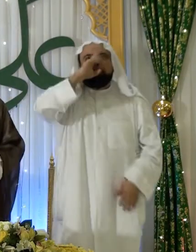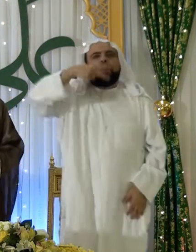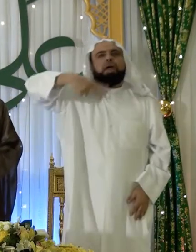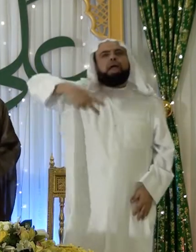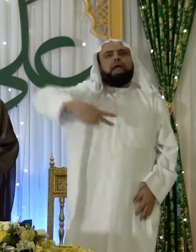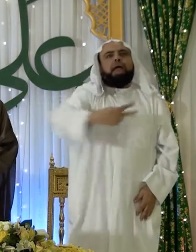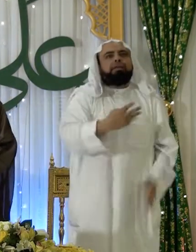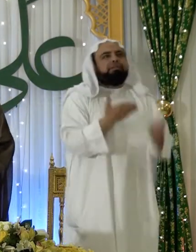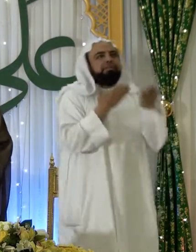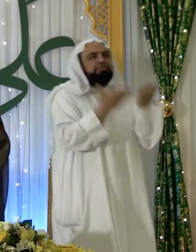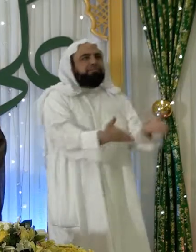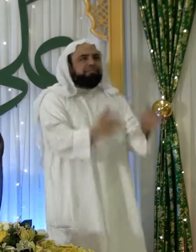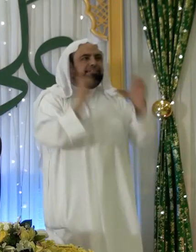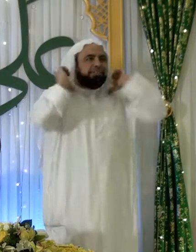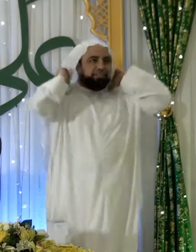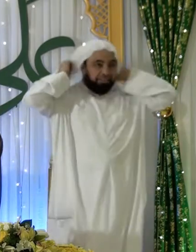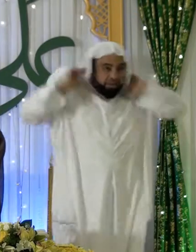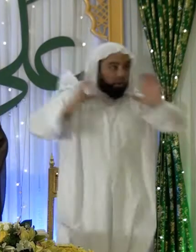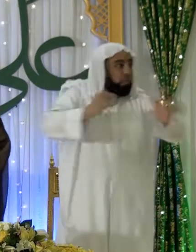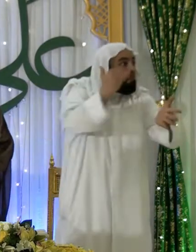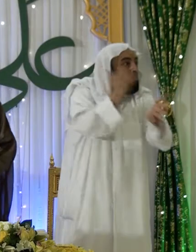علي عليه السلام.